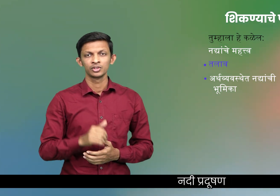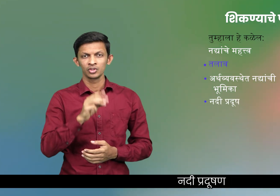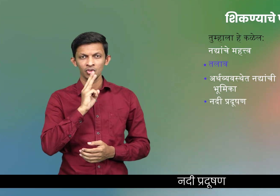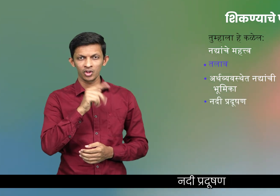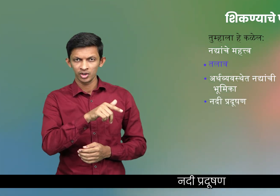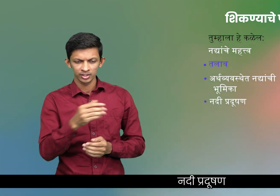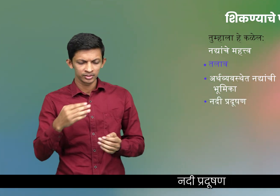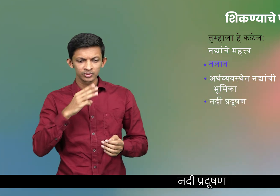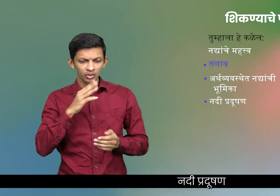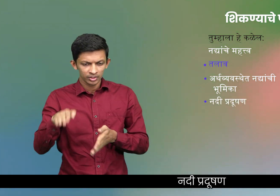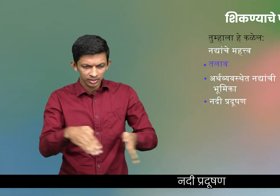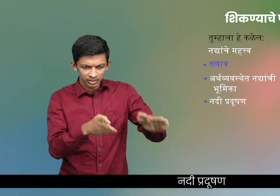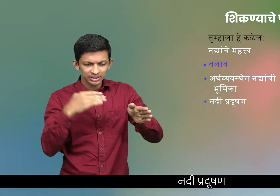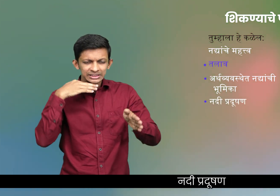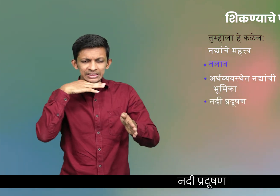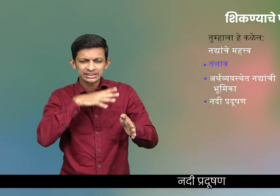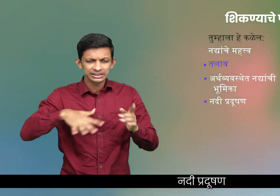नदी प्रदूषण.